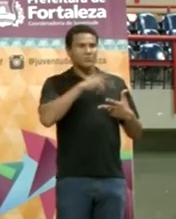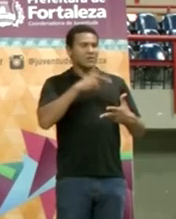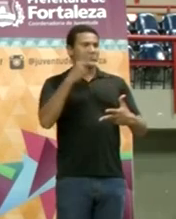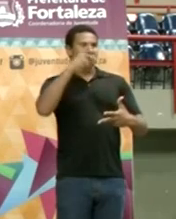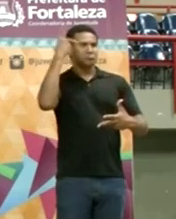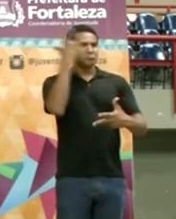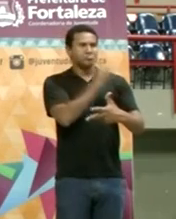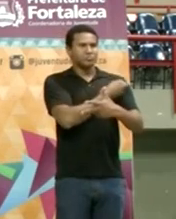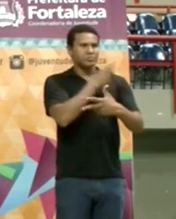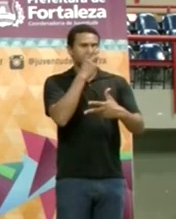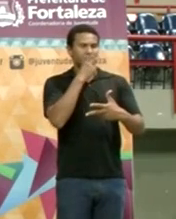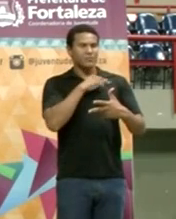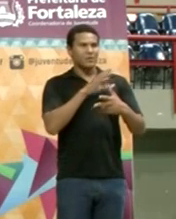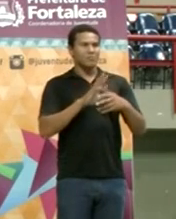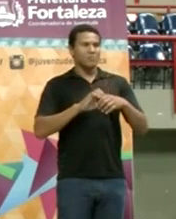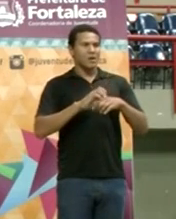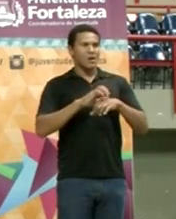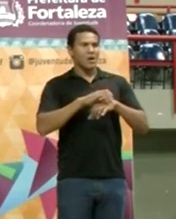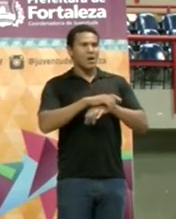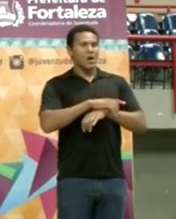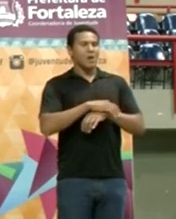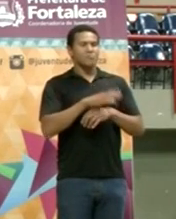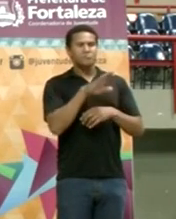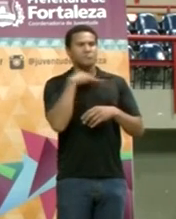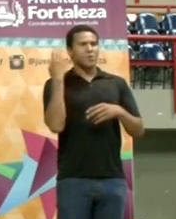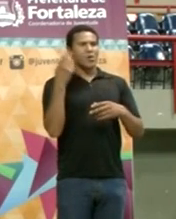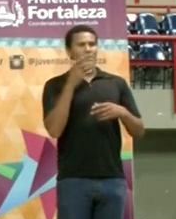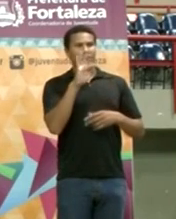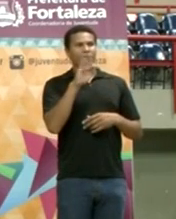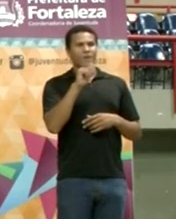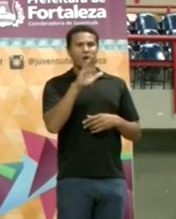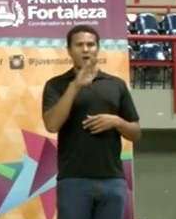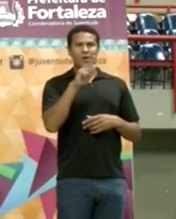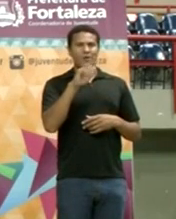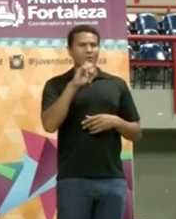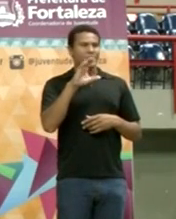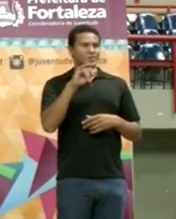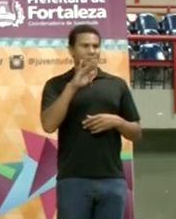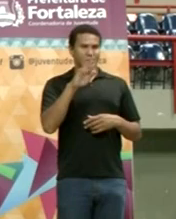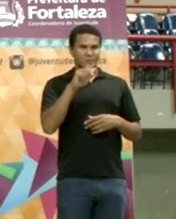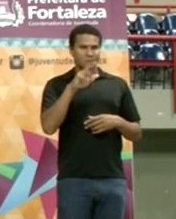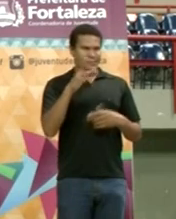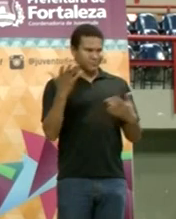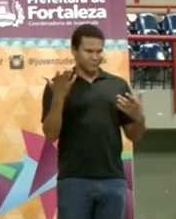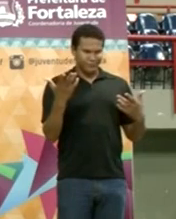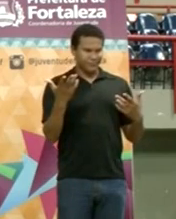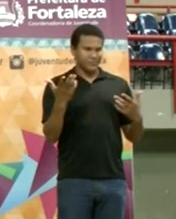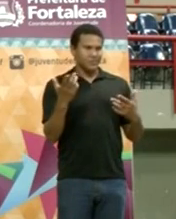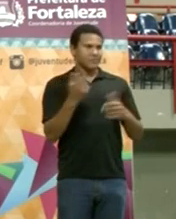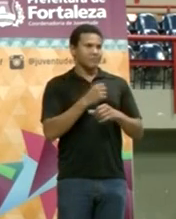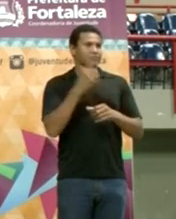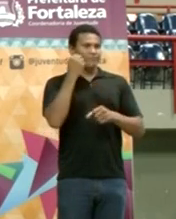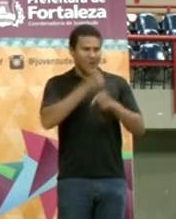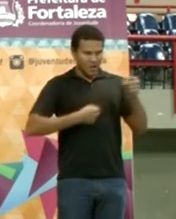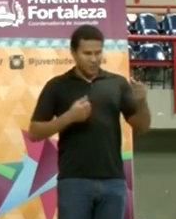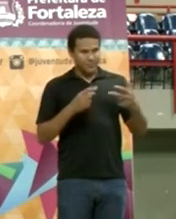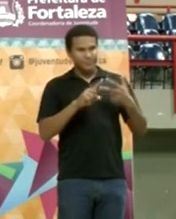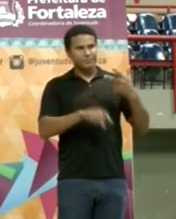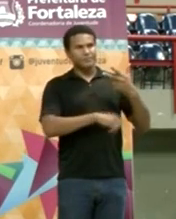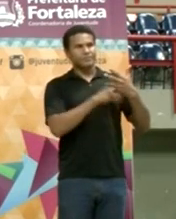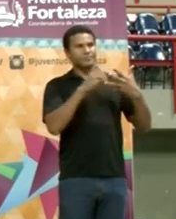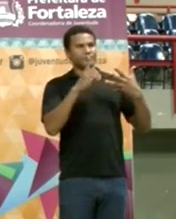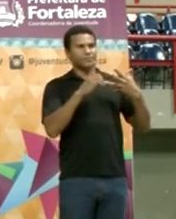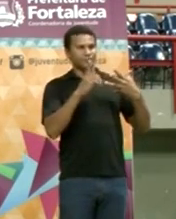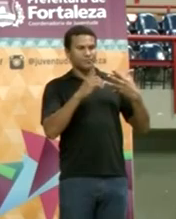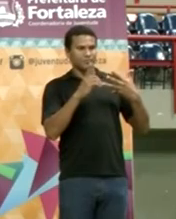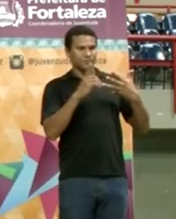de vírus que matam bactérias para fagocitar vírus. Falso. D. Cultivar o